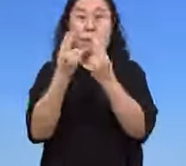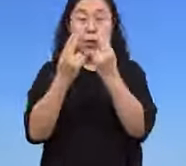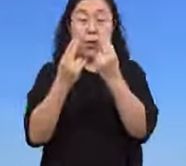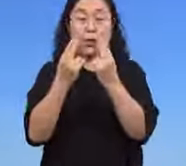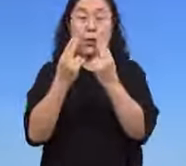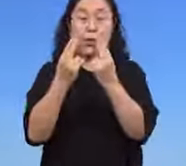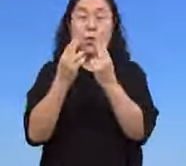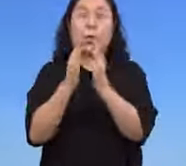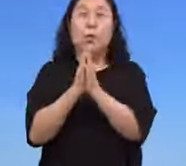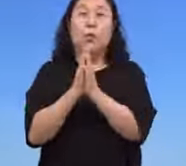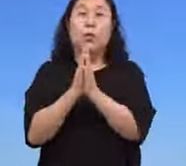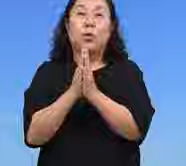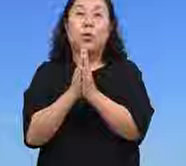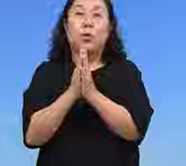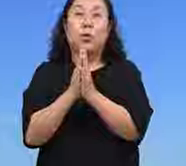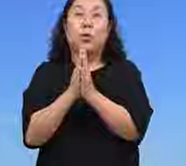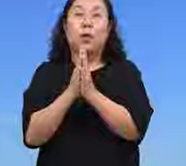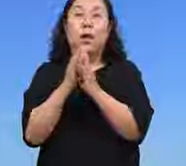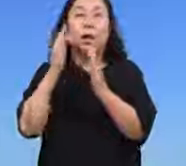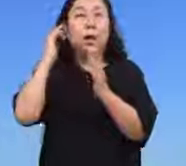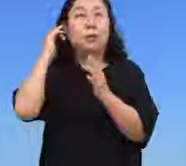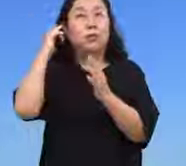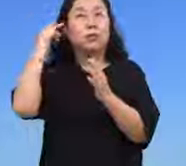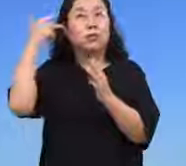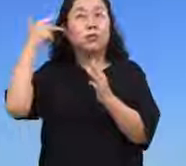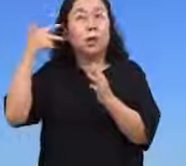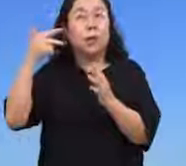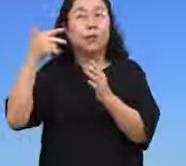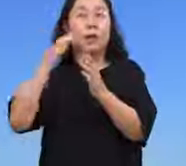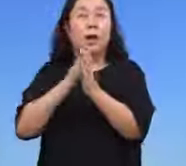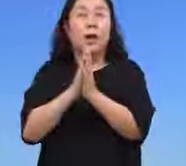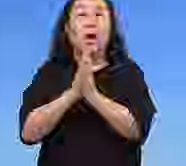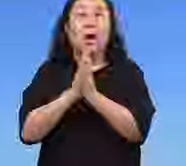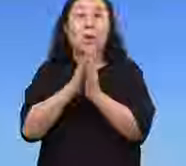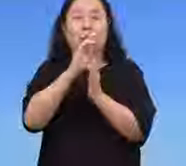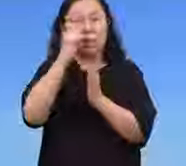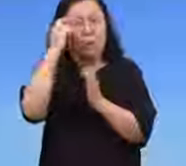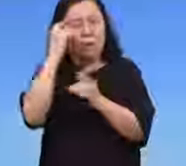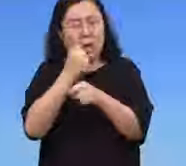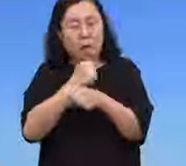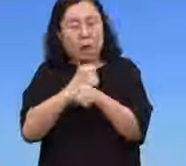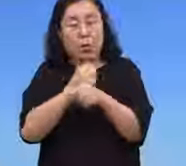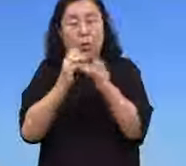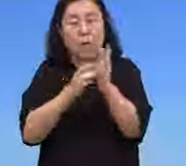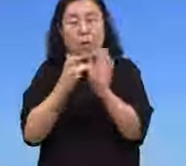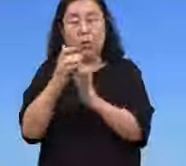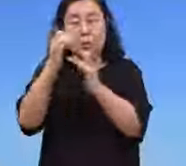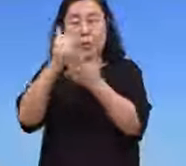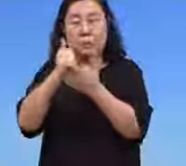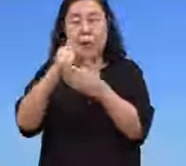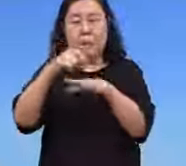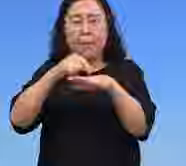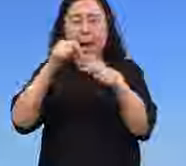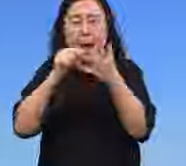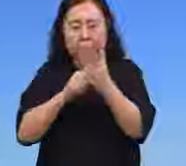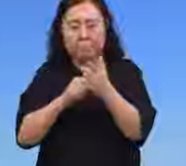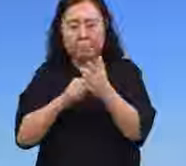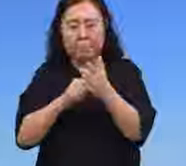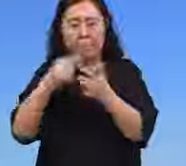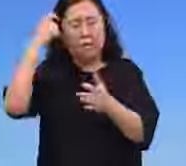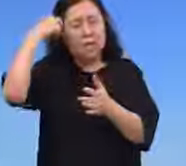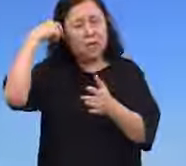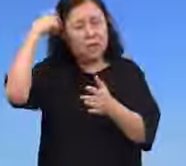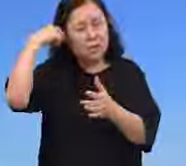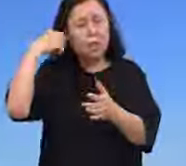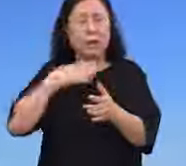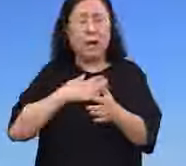말씀을 지난 한 주 내내 묵상하면서 그 예수님의 마음이 저에게 와닿으면서 자꾸 마음이 반성이 되고